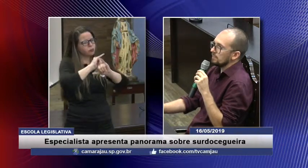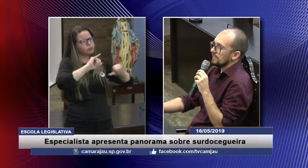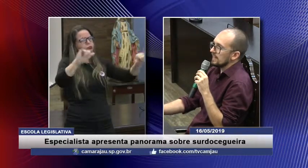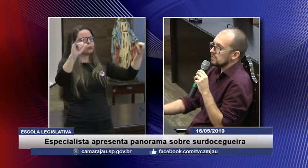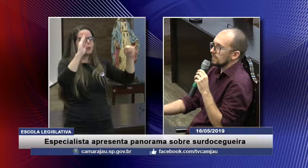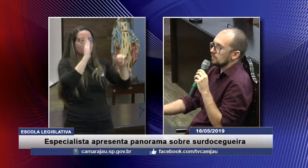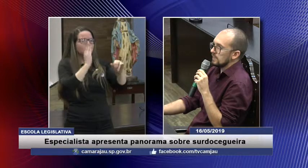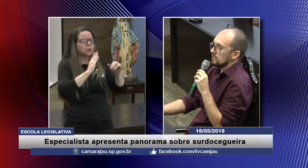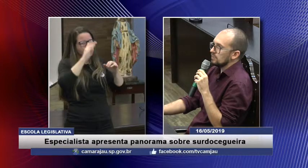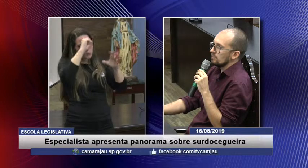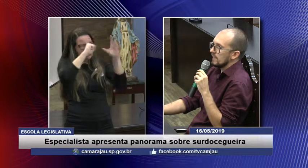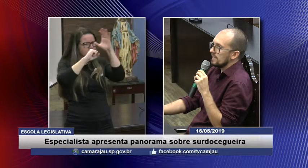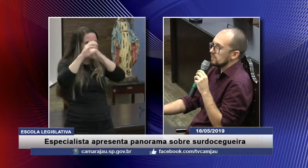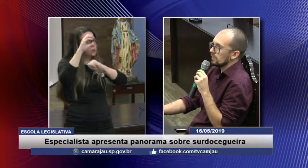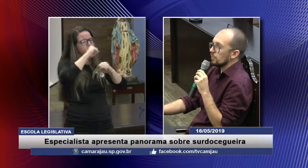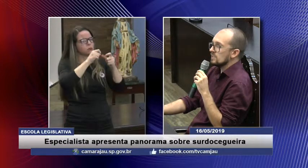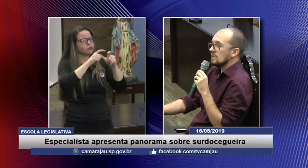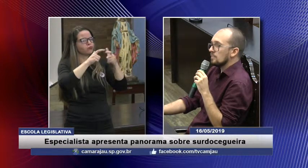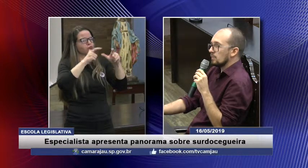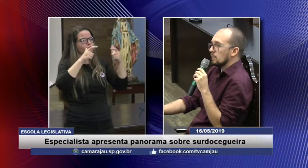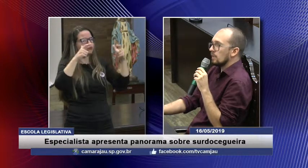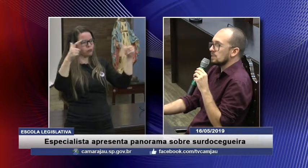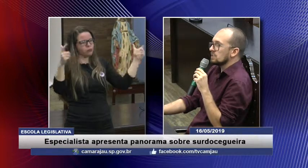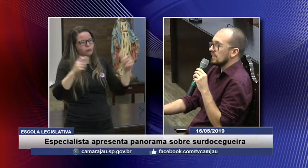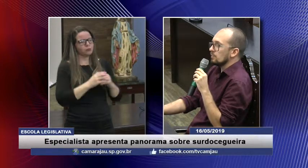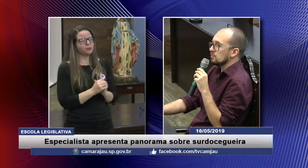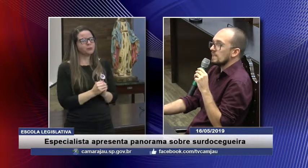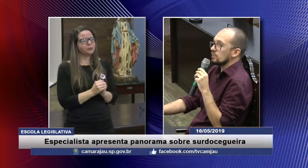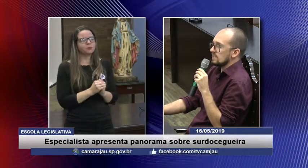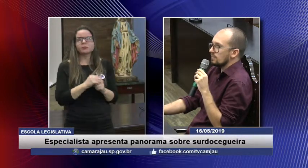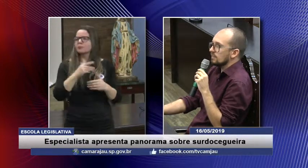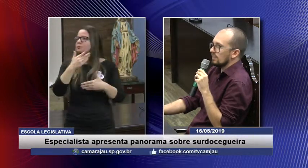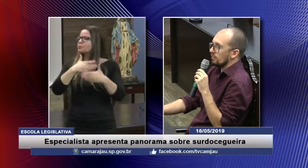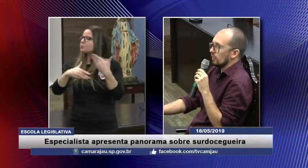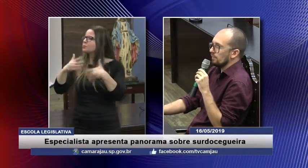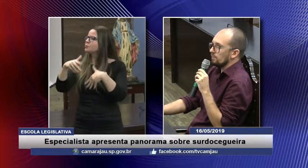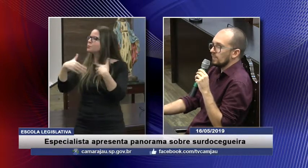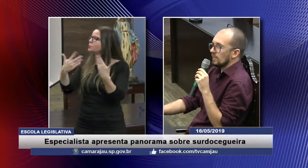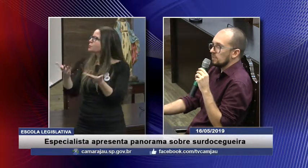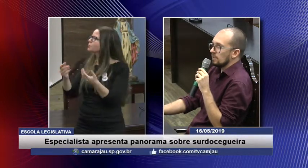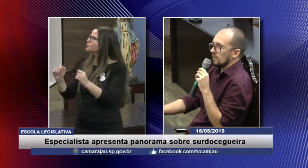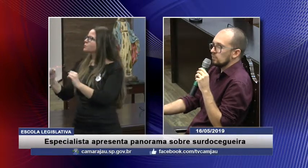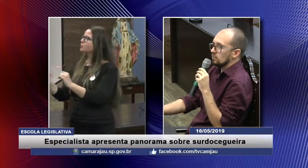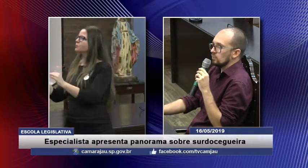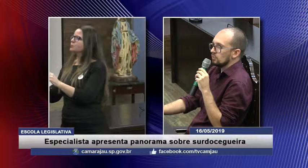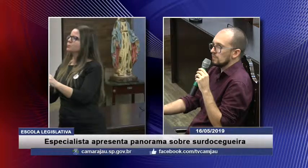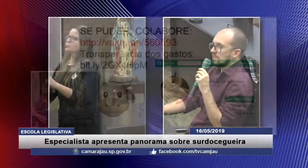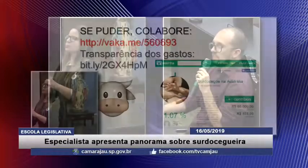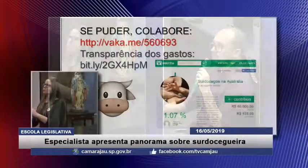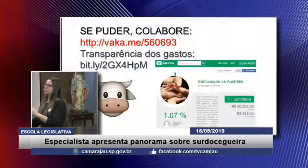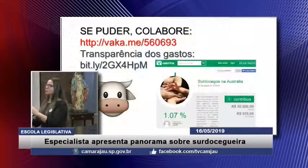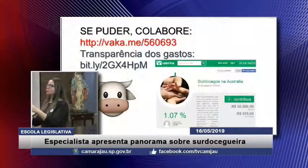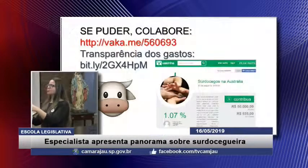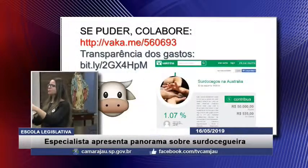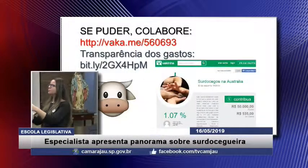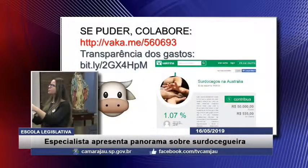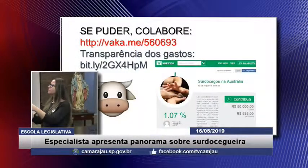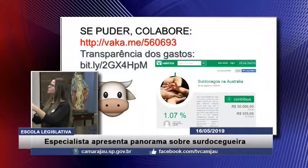depois implantar isso aqui no Brasil, divulgar isso depois, mas primeiro a gente tem que buscar esse conhecimento lá fora. Acho que tem mais um último slide.